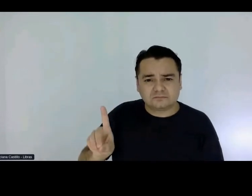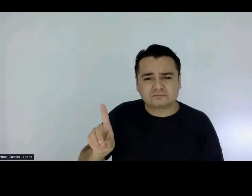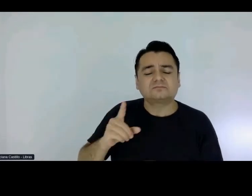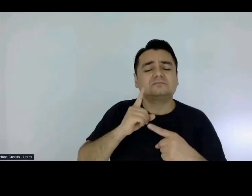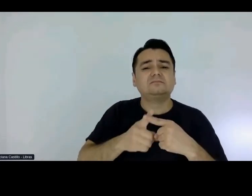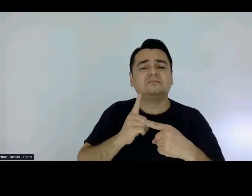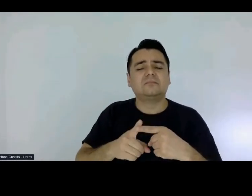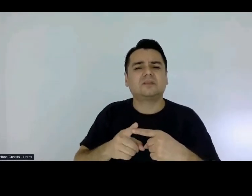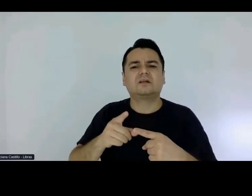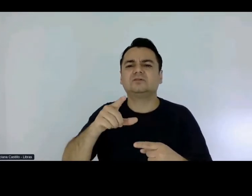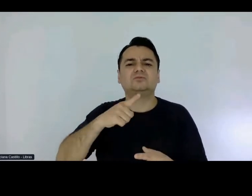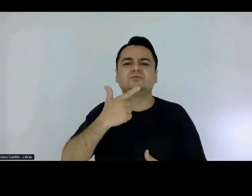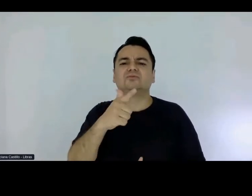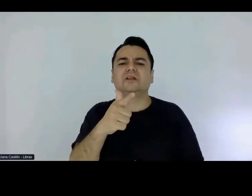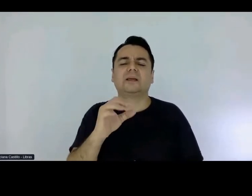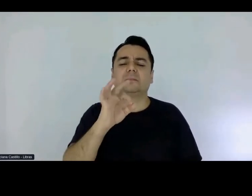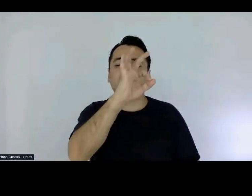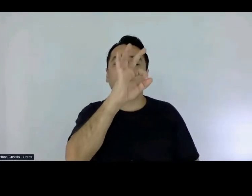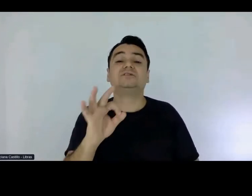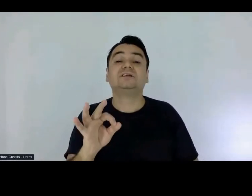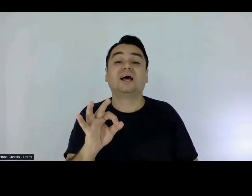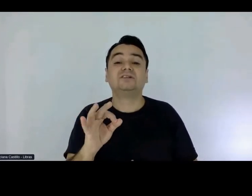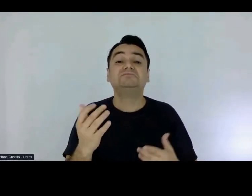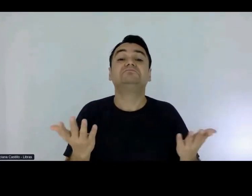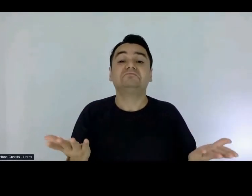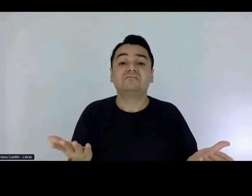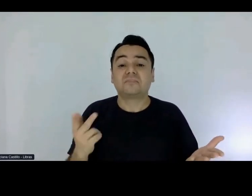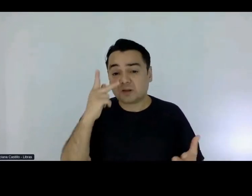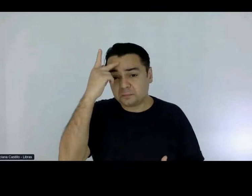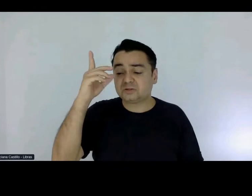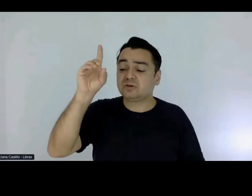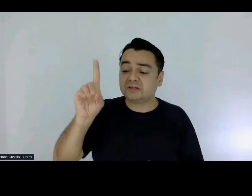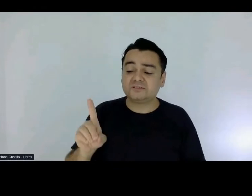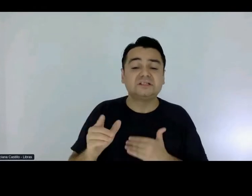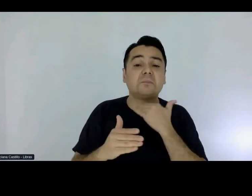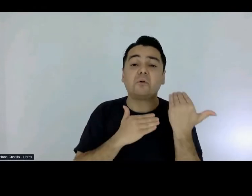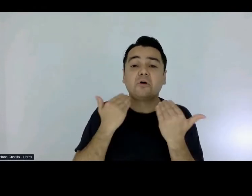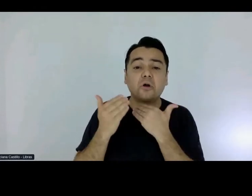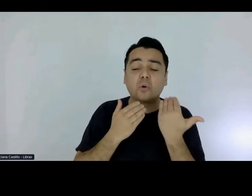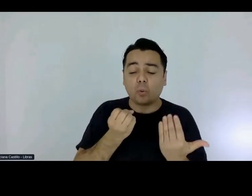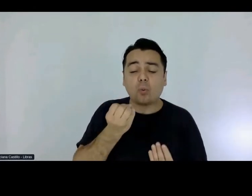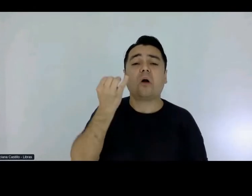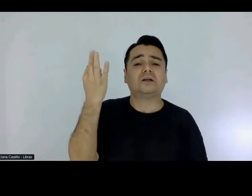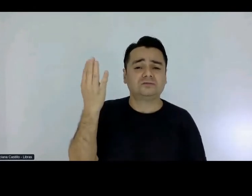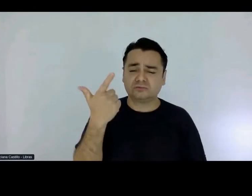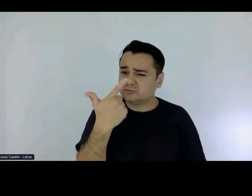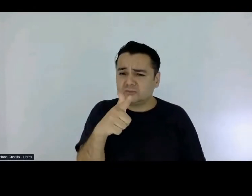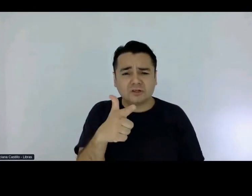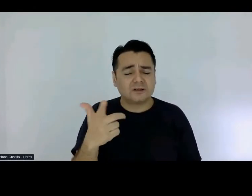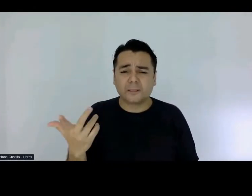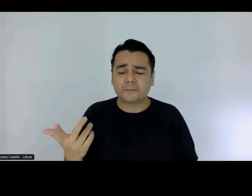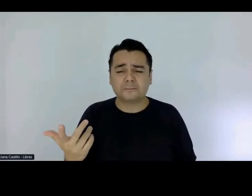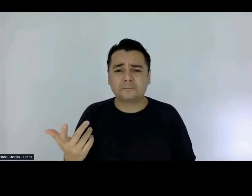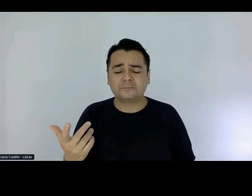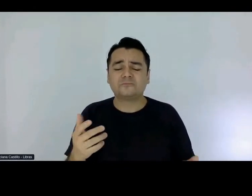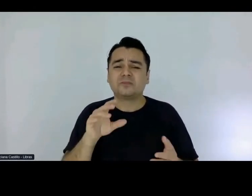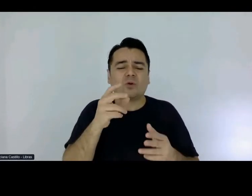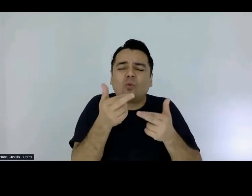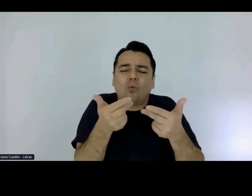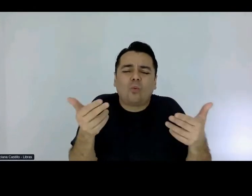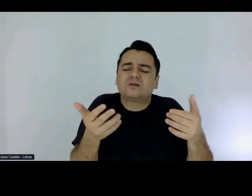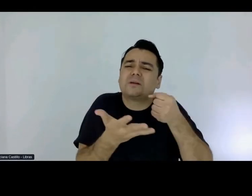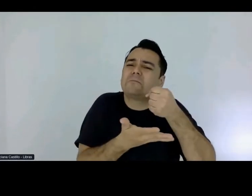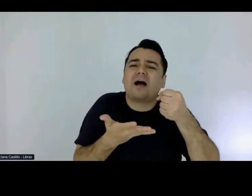temos estatística de mortalidade, nós não temos estatística de, sabe, mais básica sobre